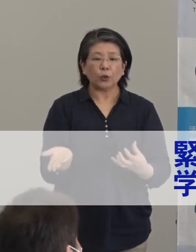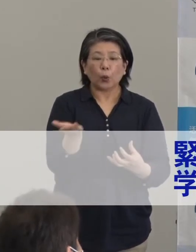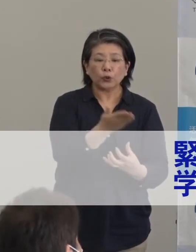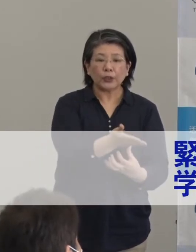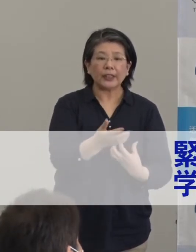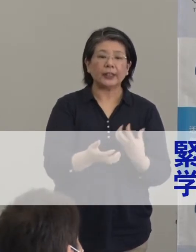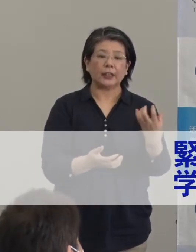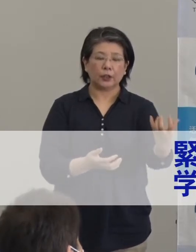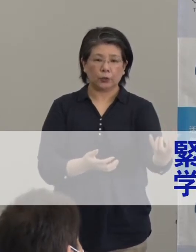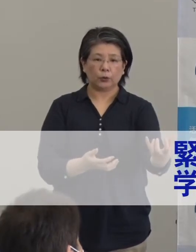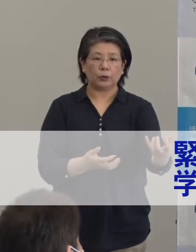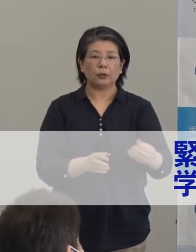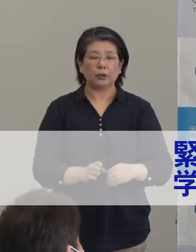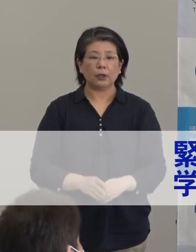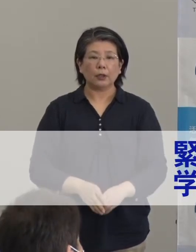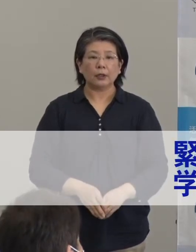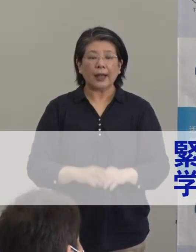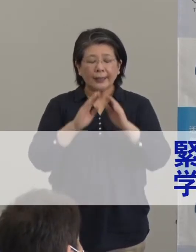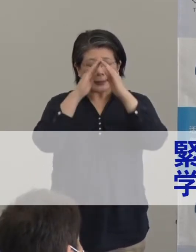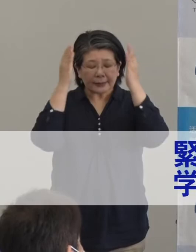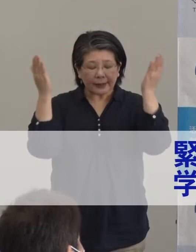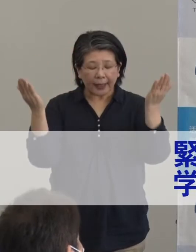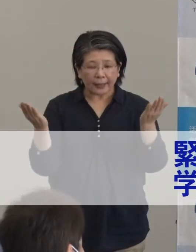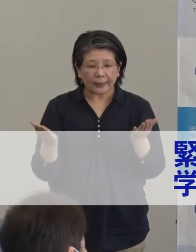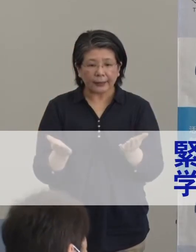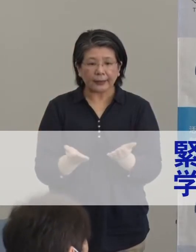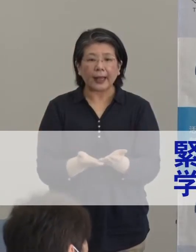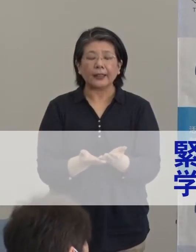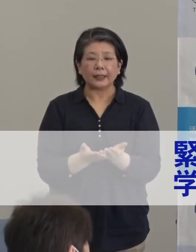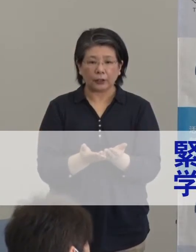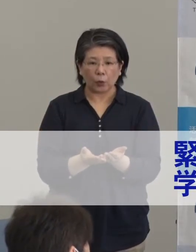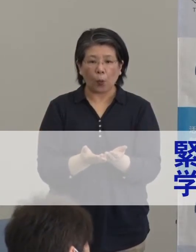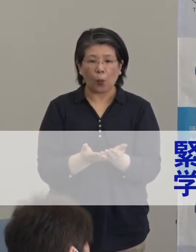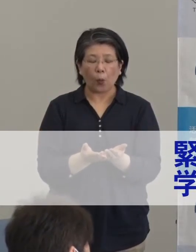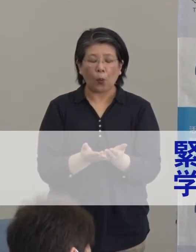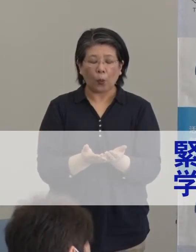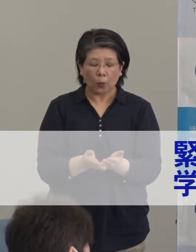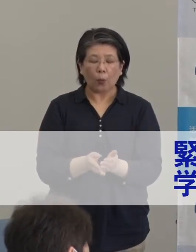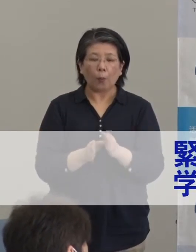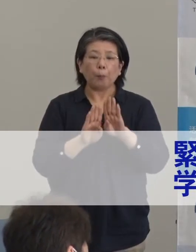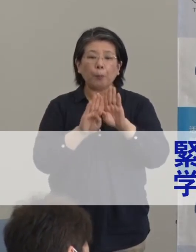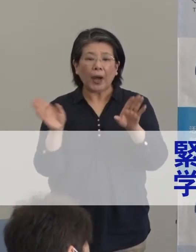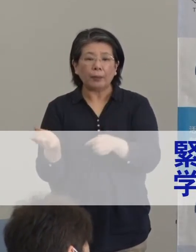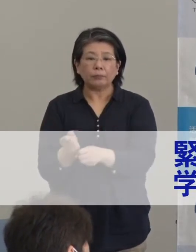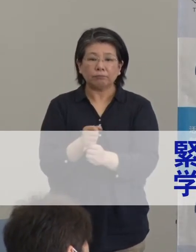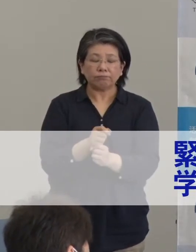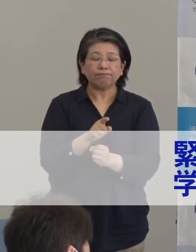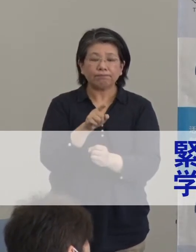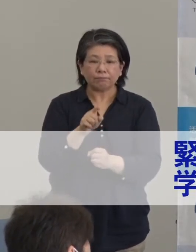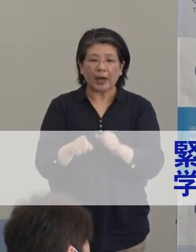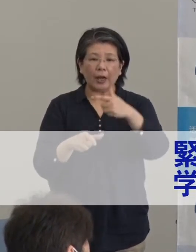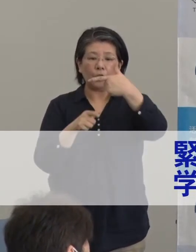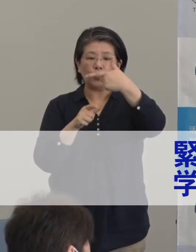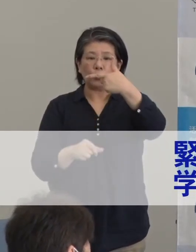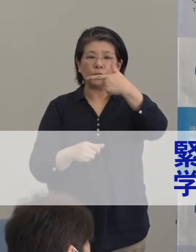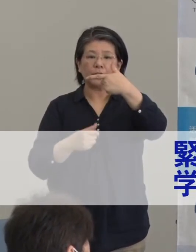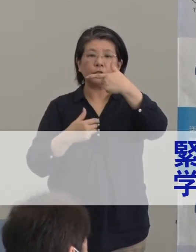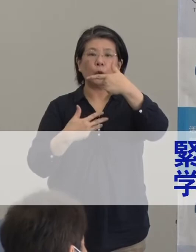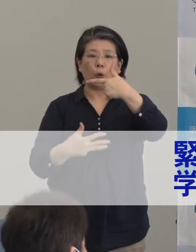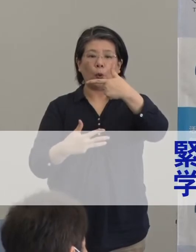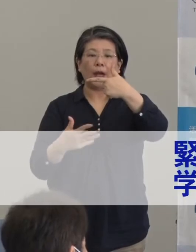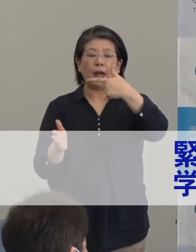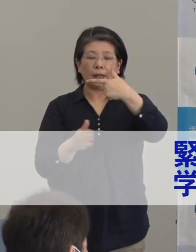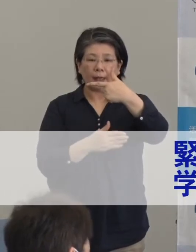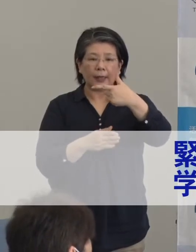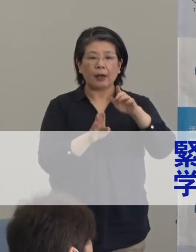面再開は6月の8日からということになりますので、まあ、やっぱり段階的にやっ